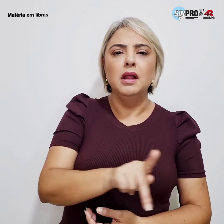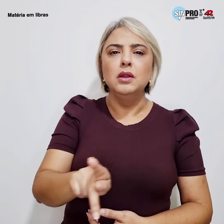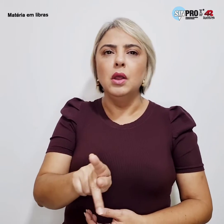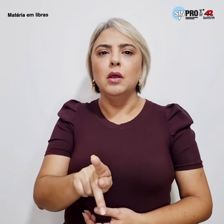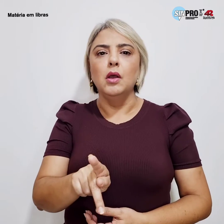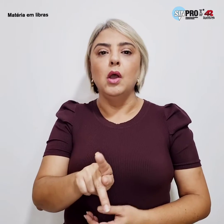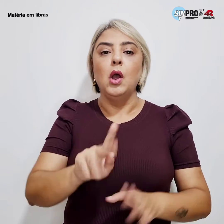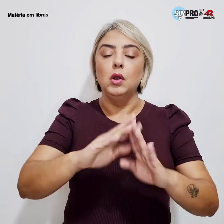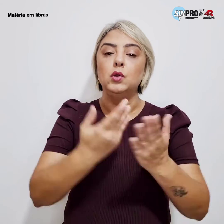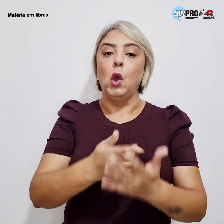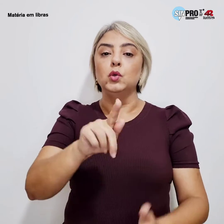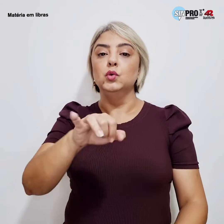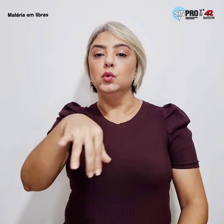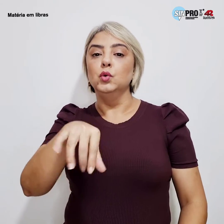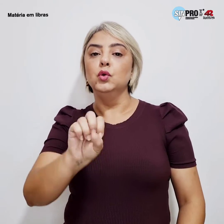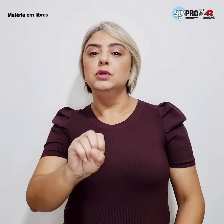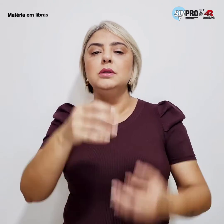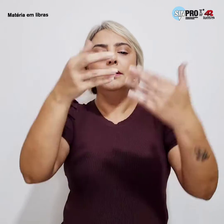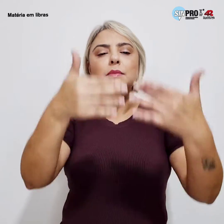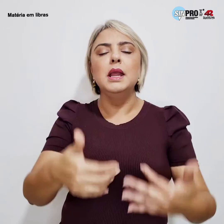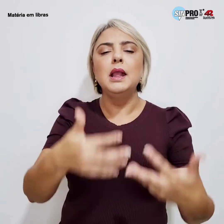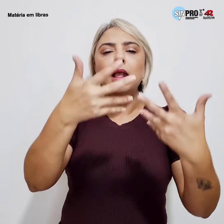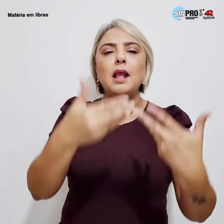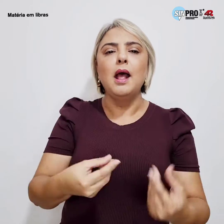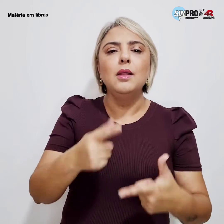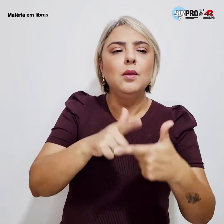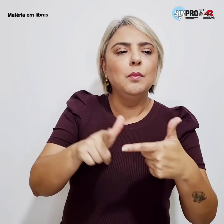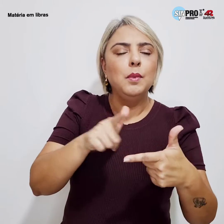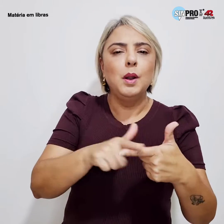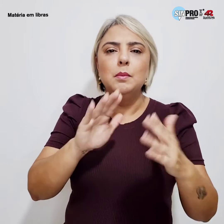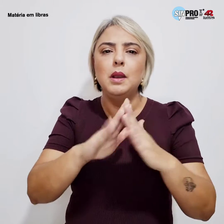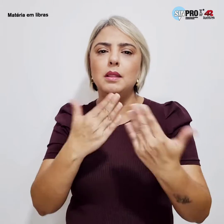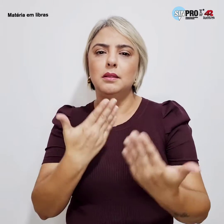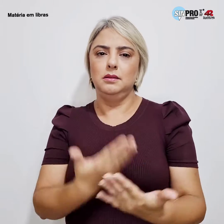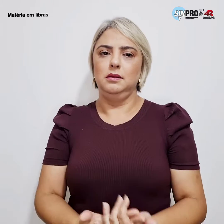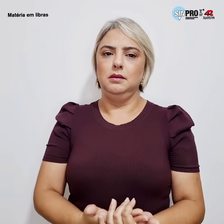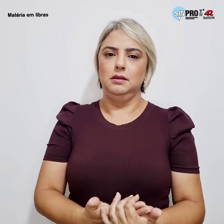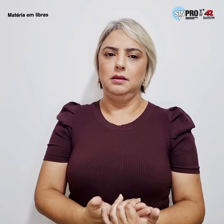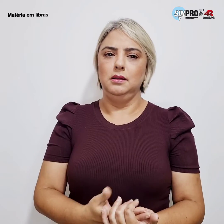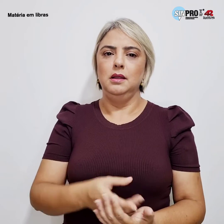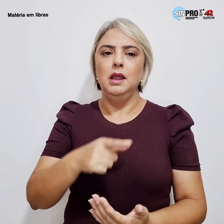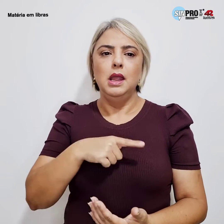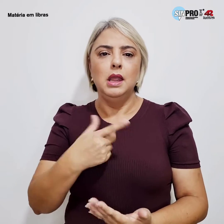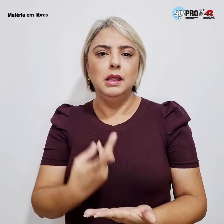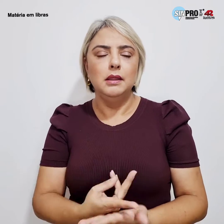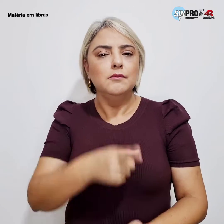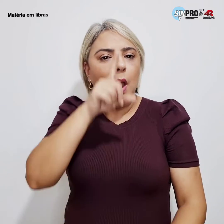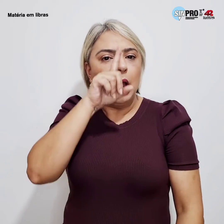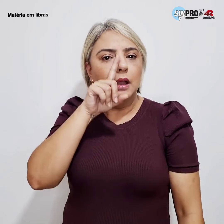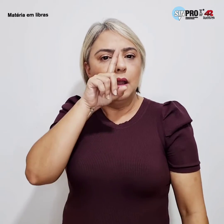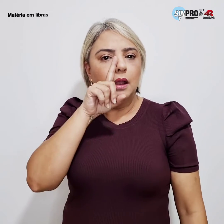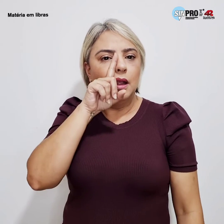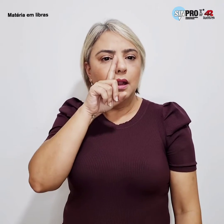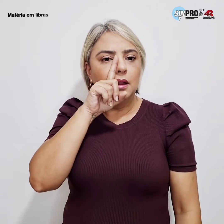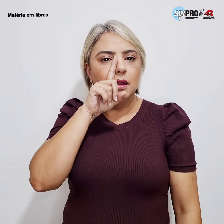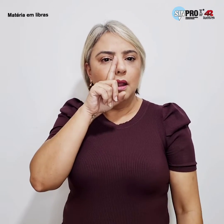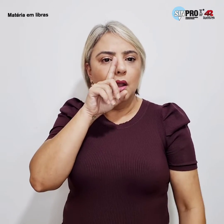GISNO falaram sobre a situação da escola, que correu o risco de ter o período